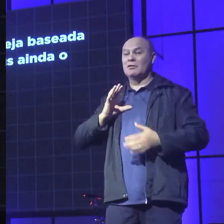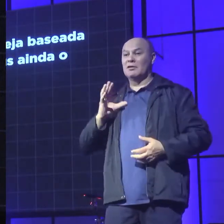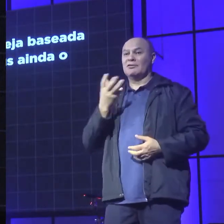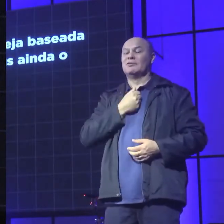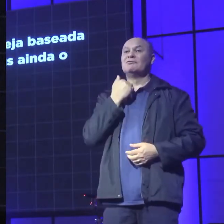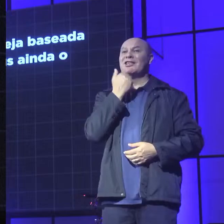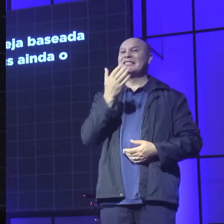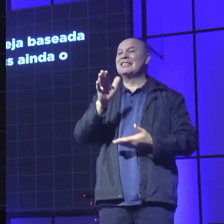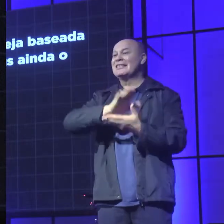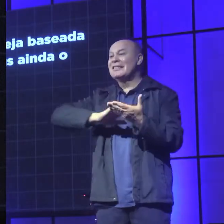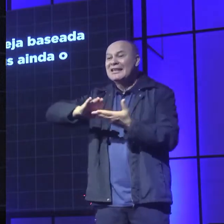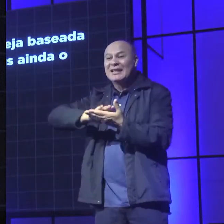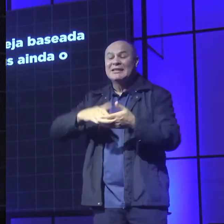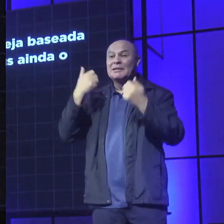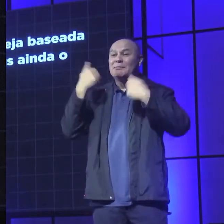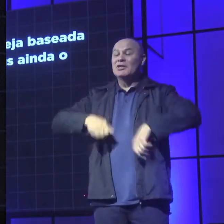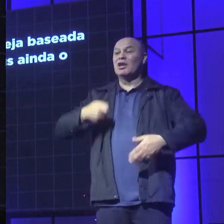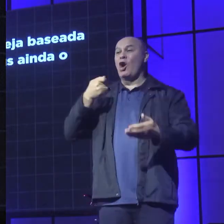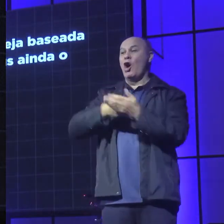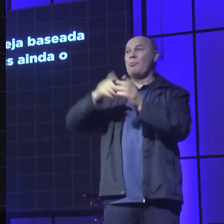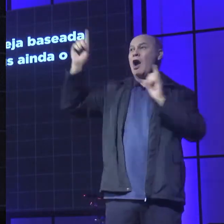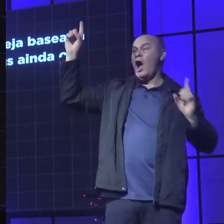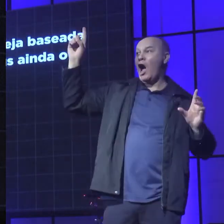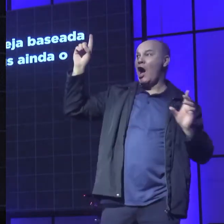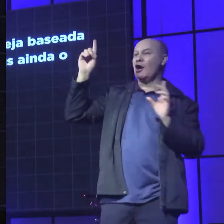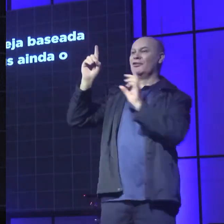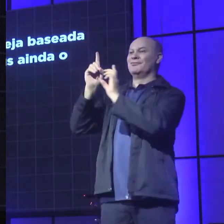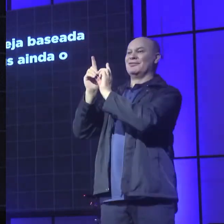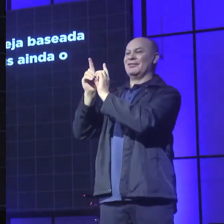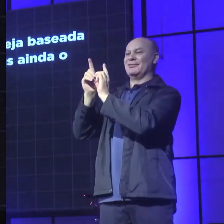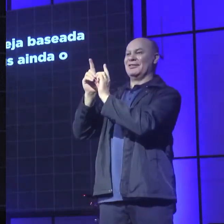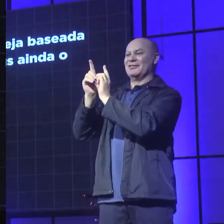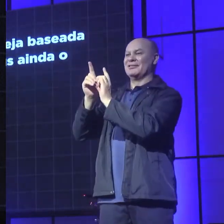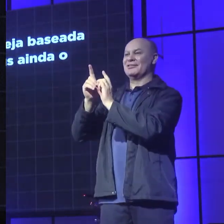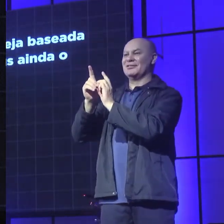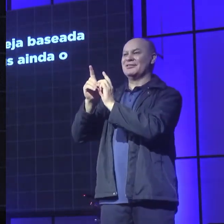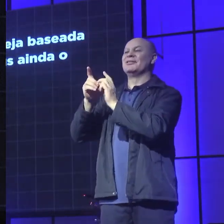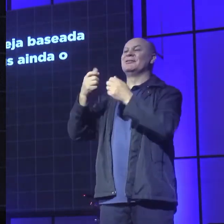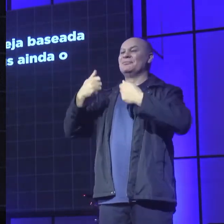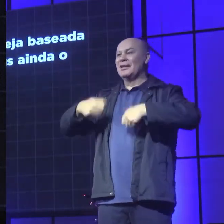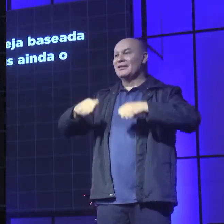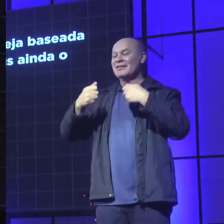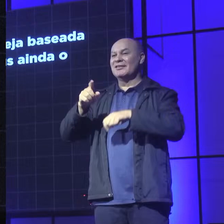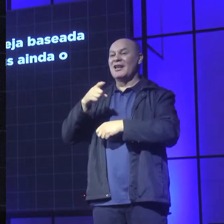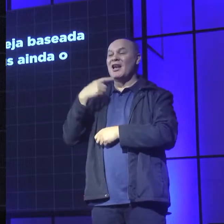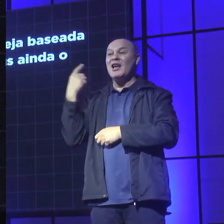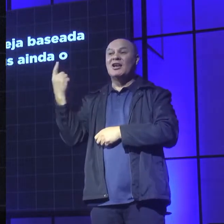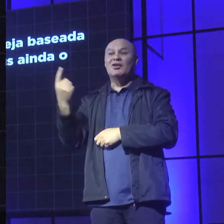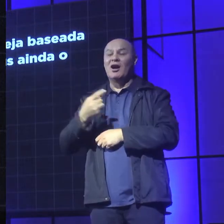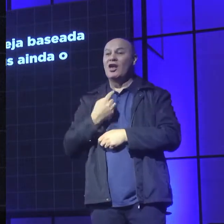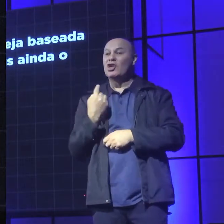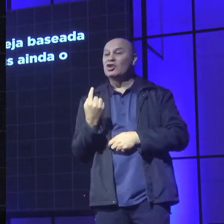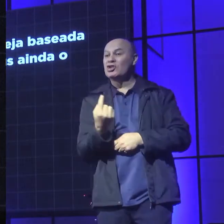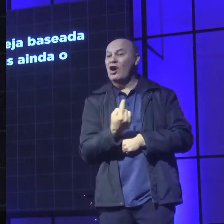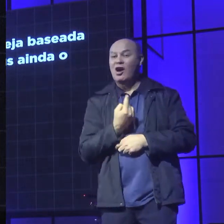boa notícia é que em Cristo Jesus, nós somos um pecador amado.